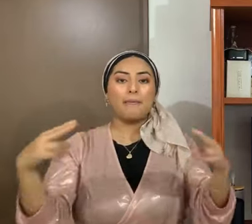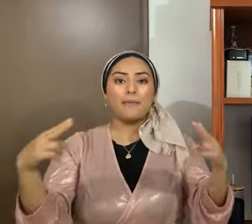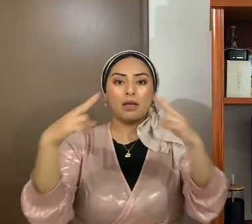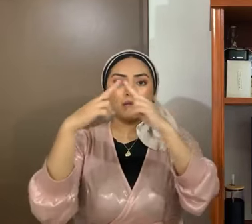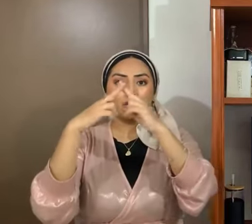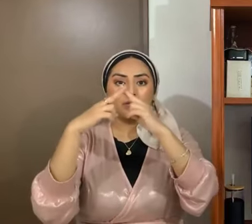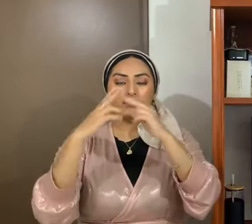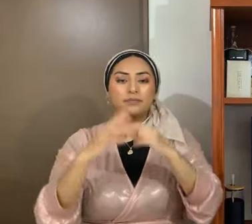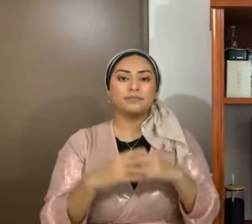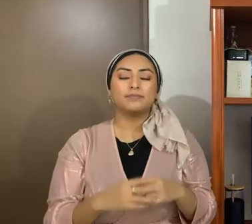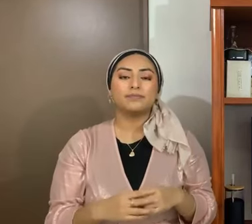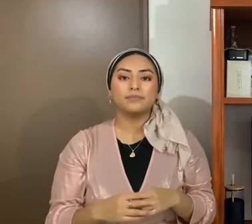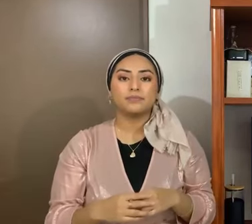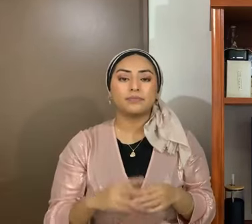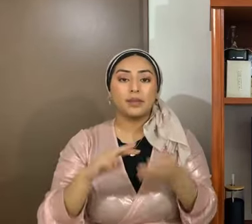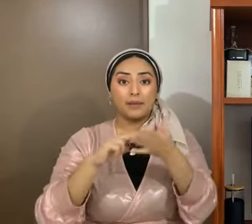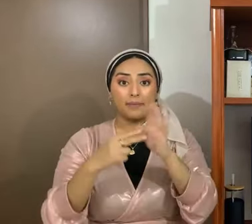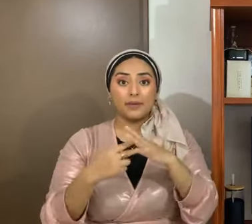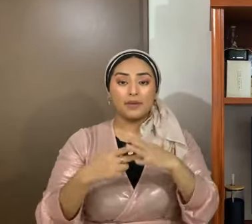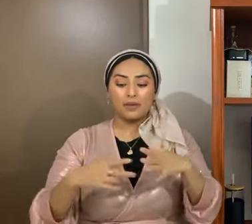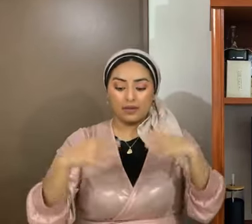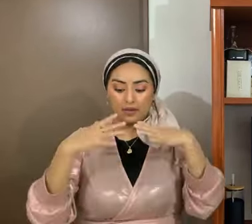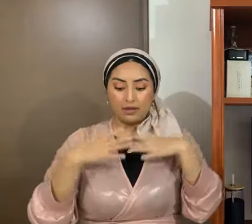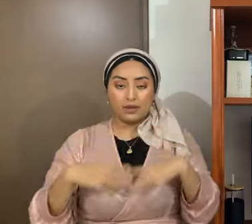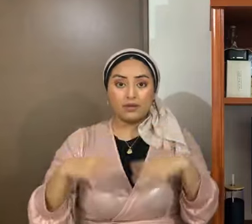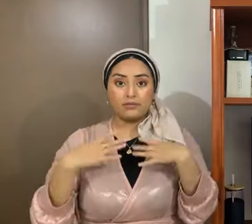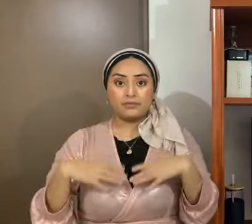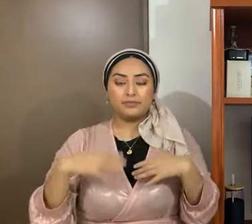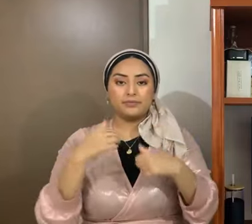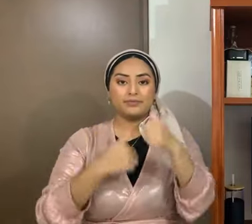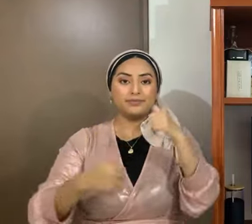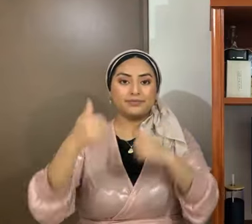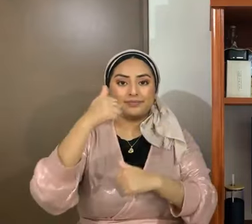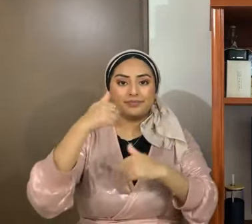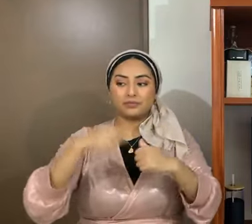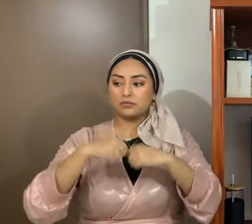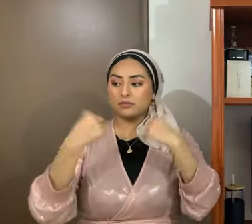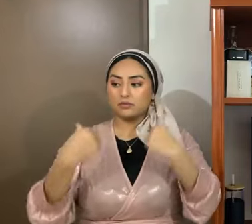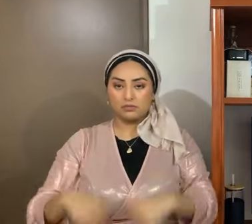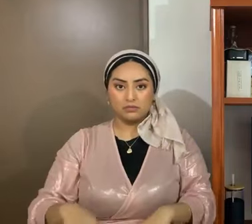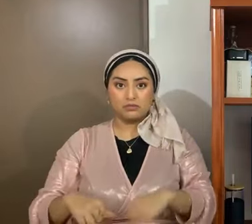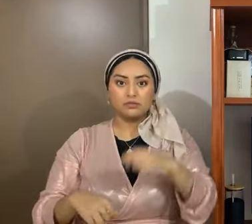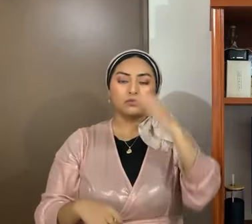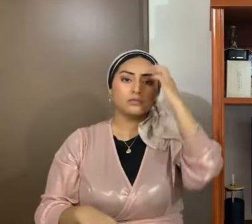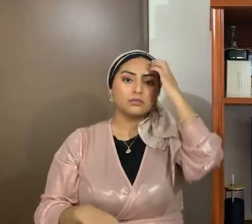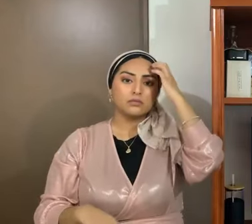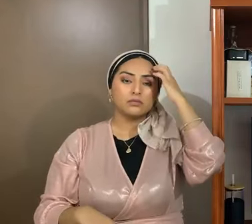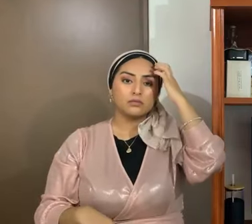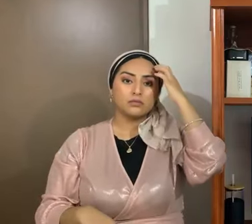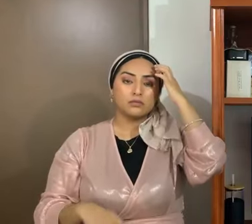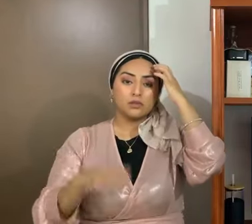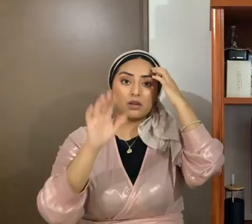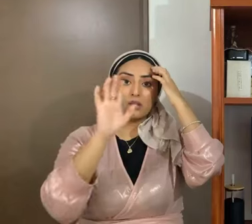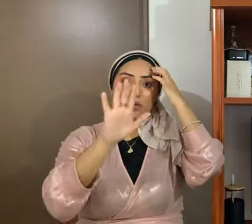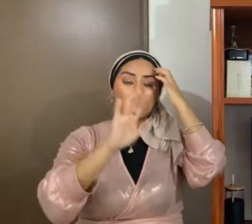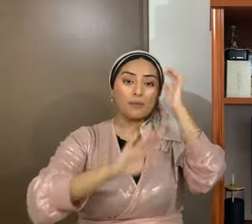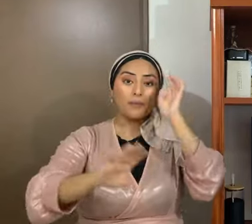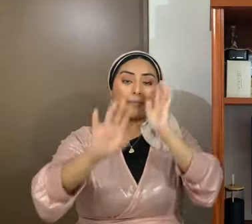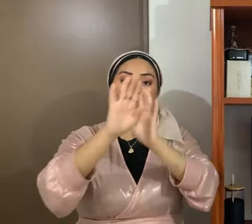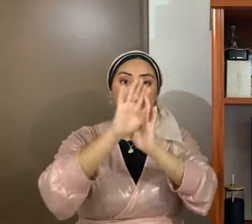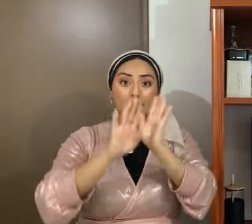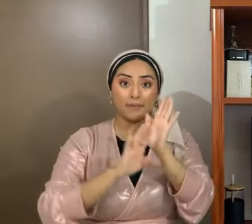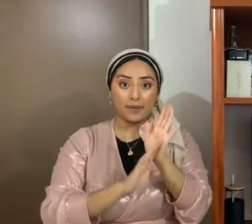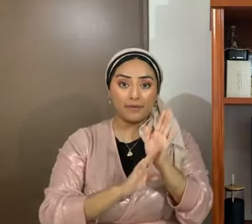monte. Es decir, que la vestimenta del Cohen Gadol, la vestimenta de los Kohanim, tu Biblia, ¿sí?